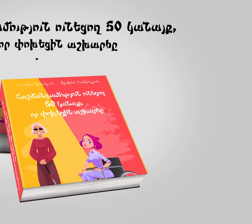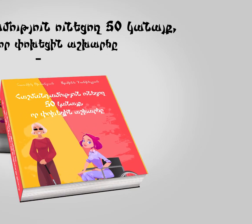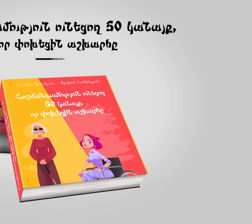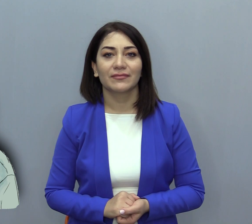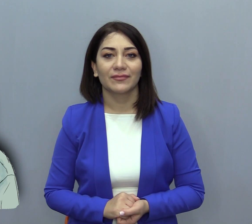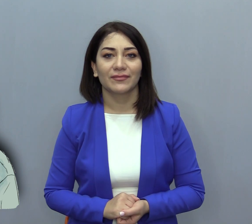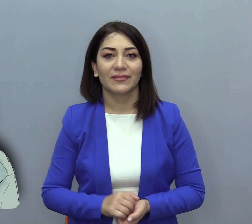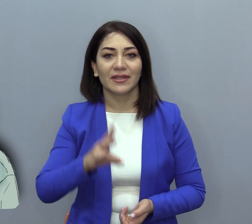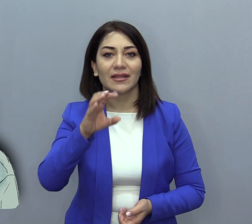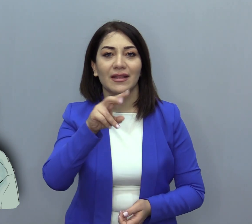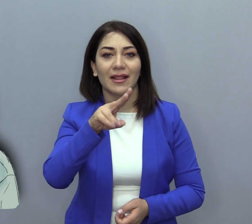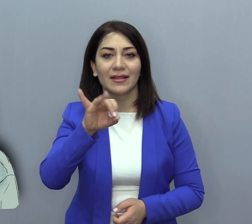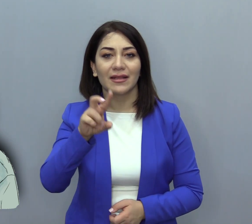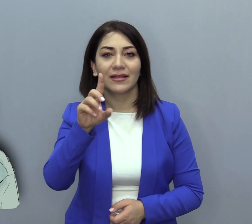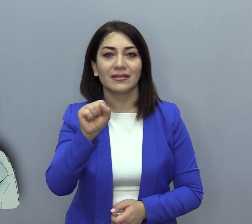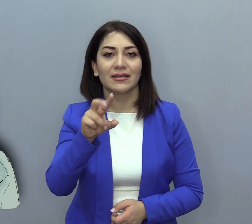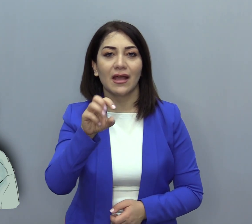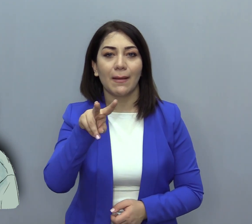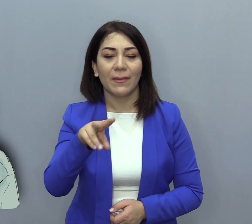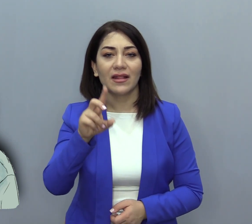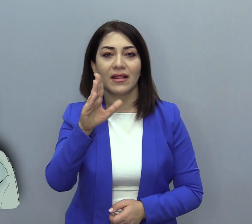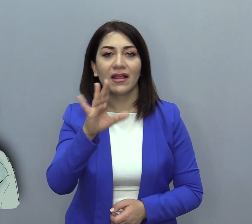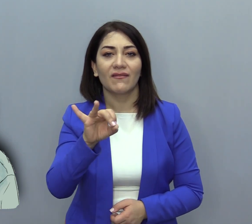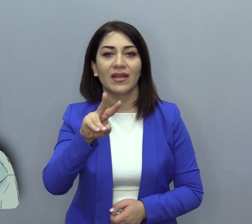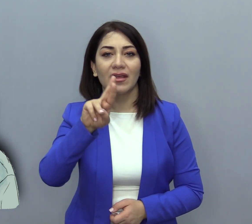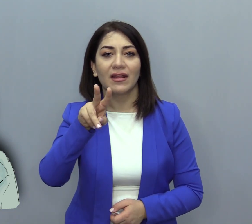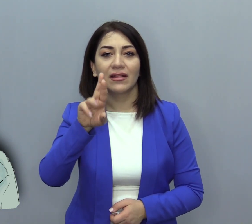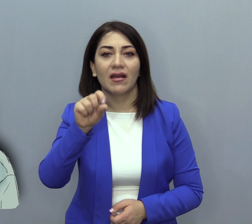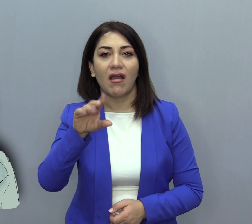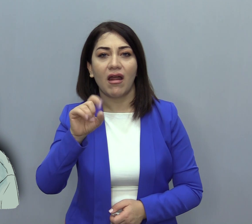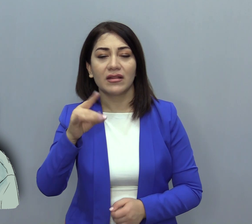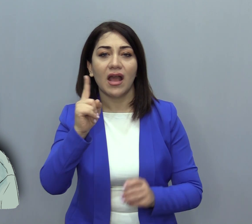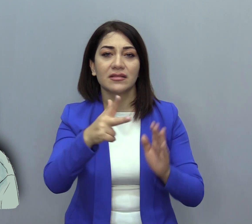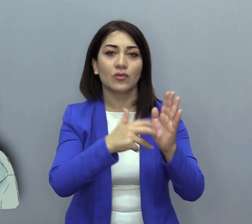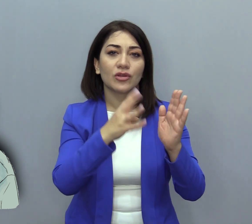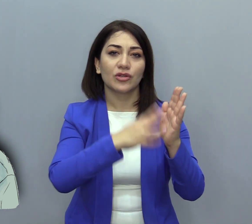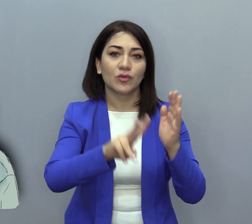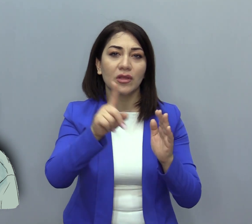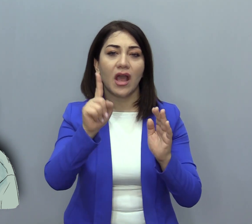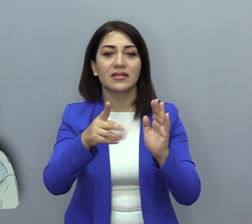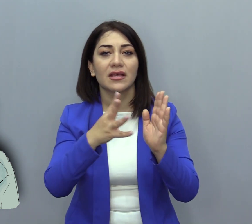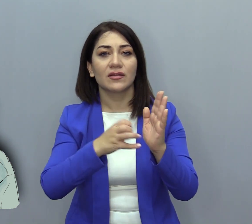Նելի զաբել վիլհայտ, 1892-1991 թվականներ